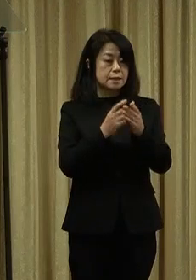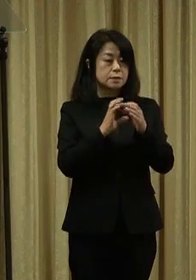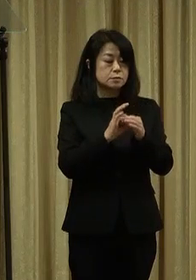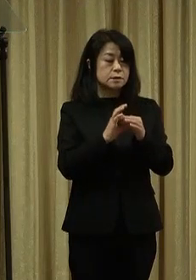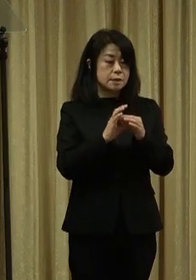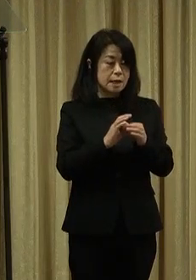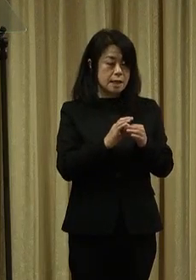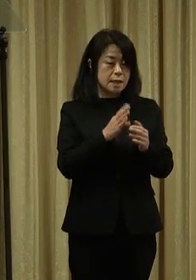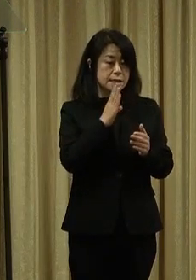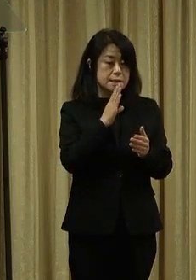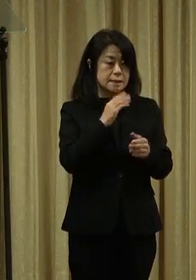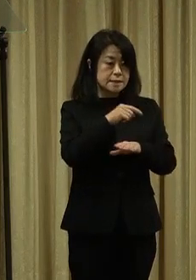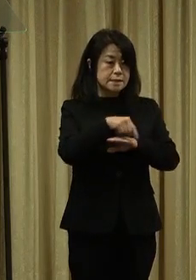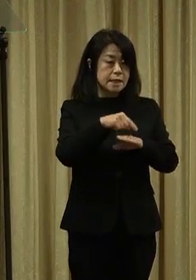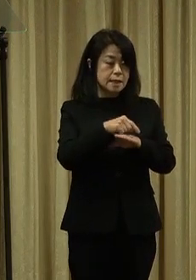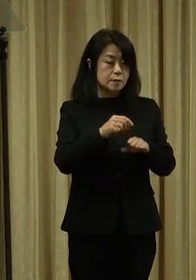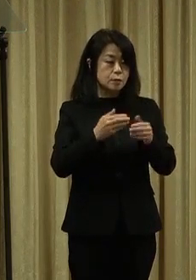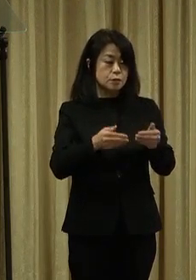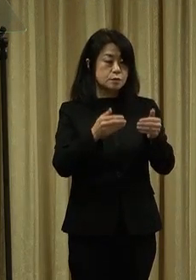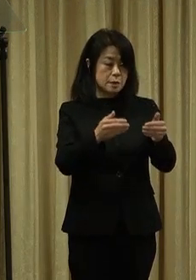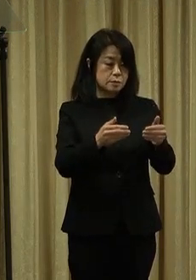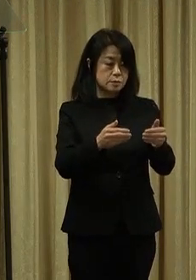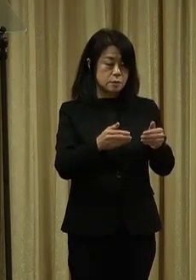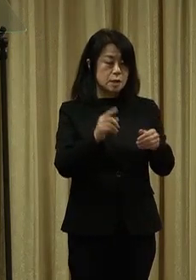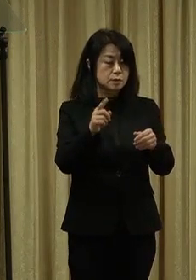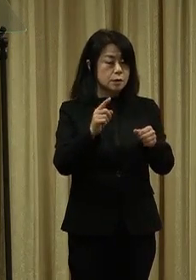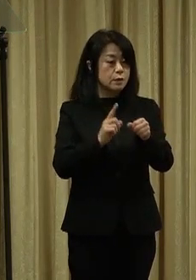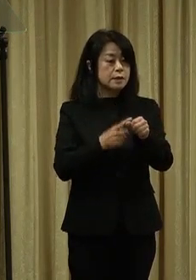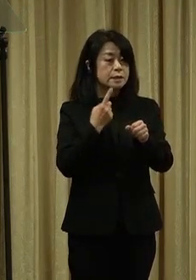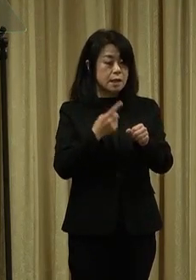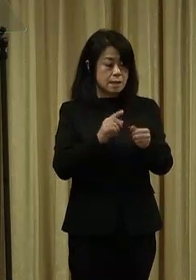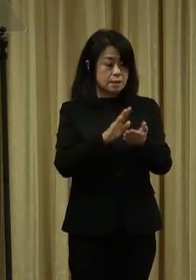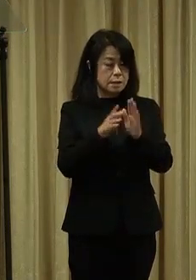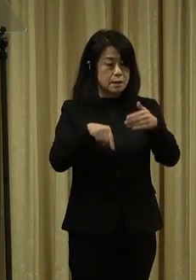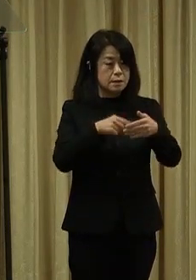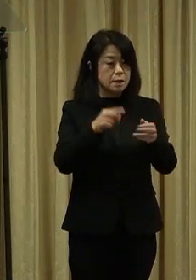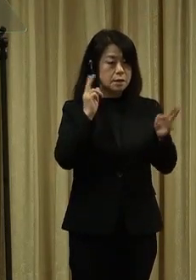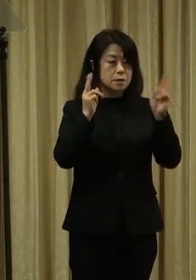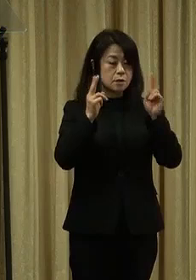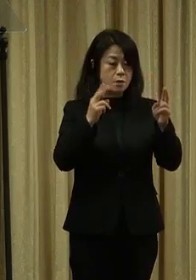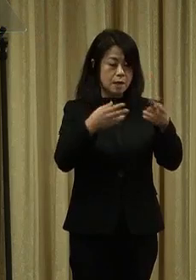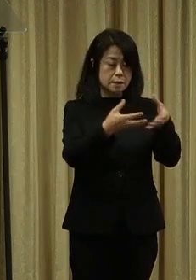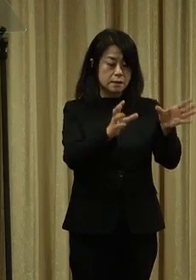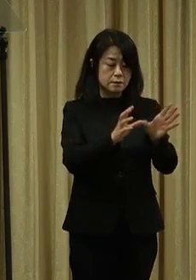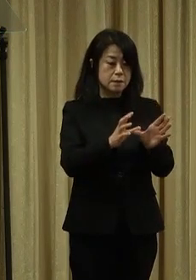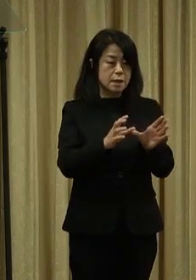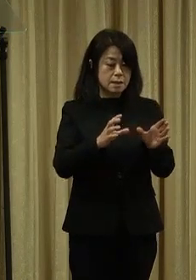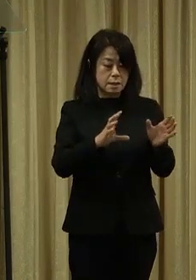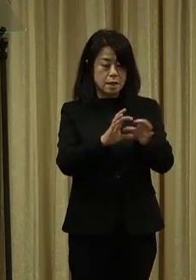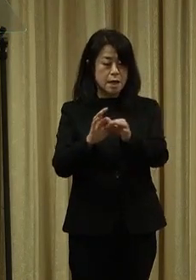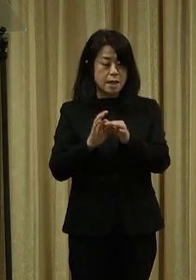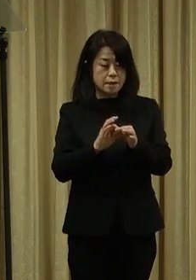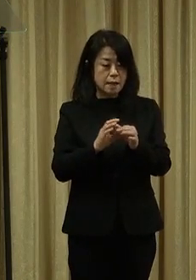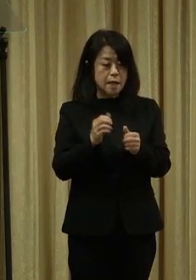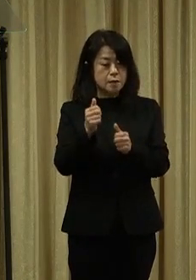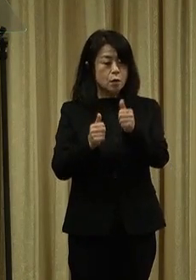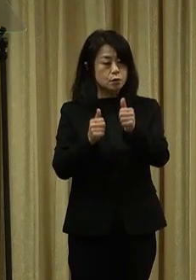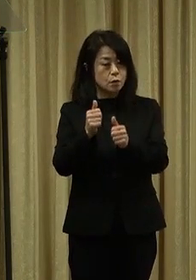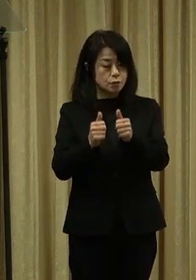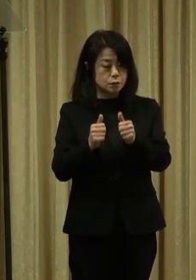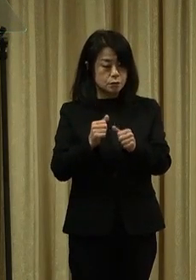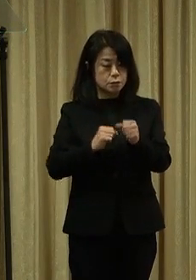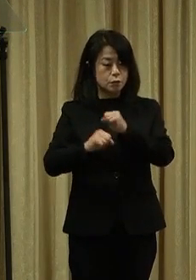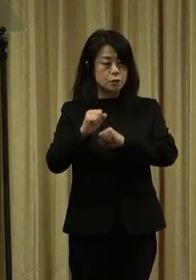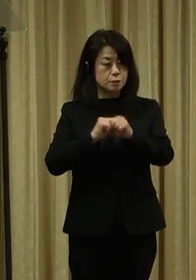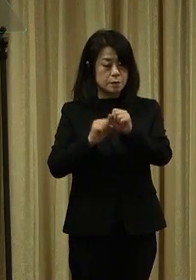とともに万博の開催・出展を契機として県内企業が団体や連携・競争する取り組みに対